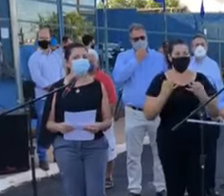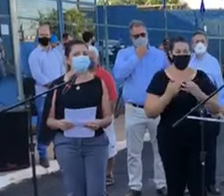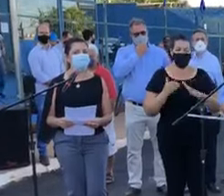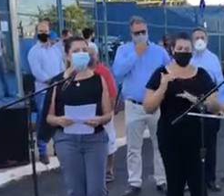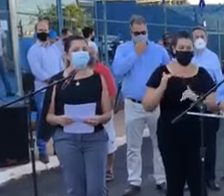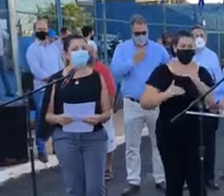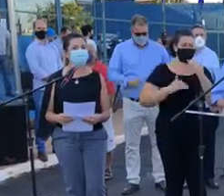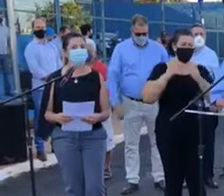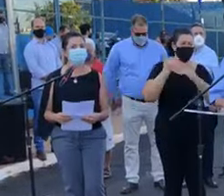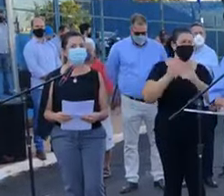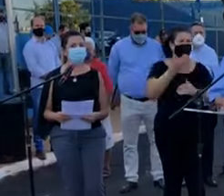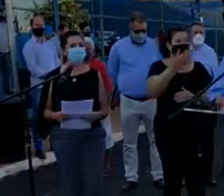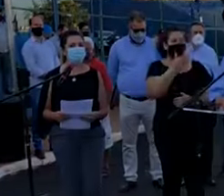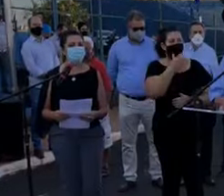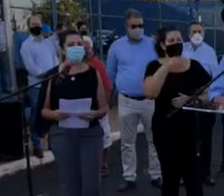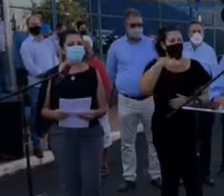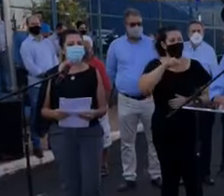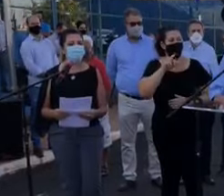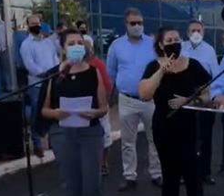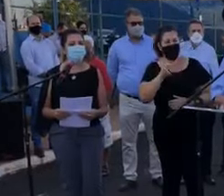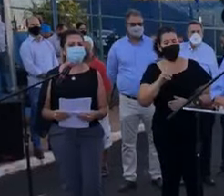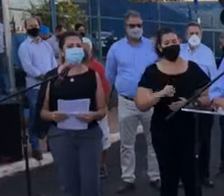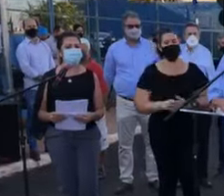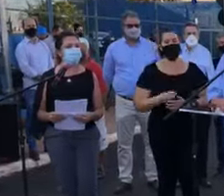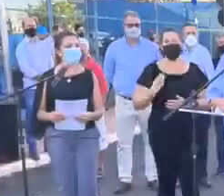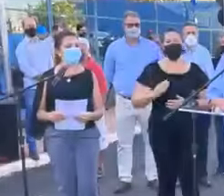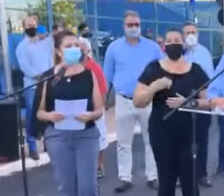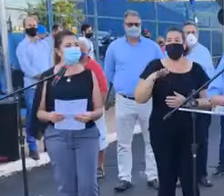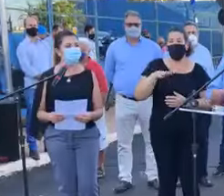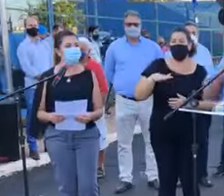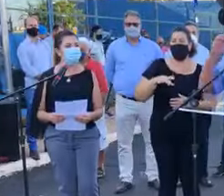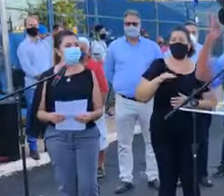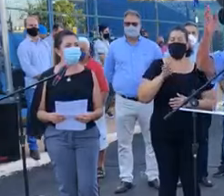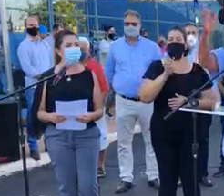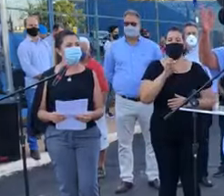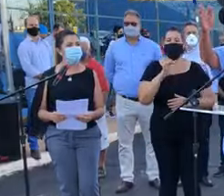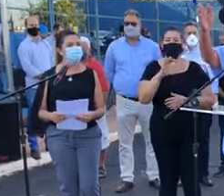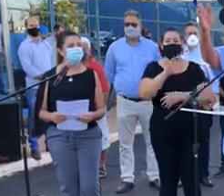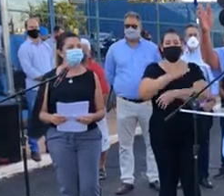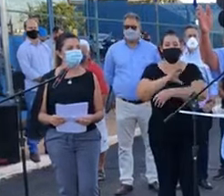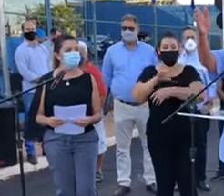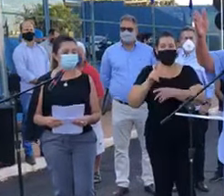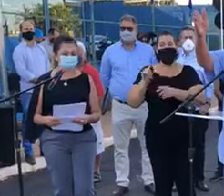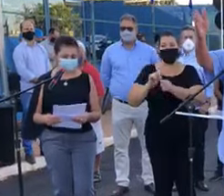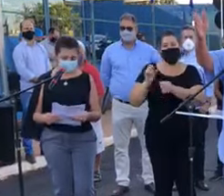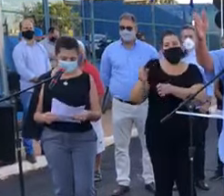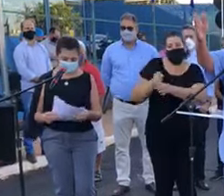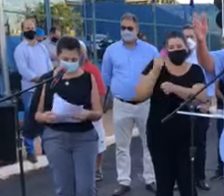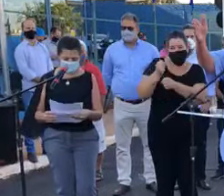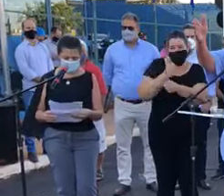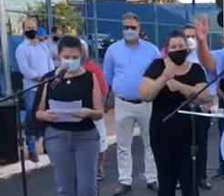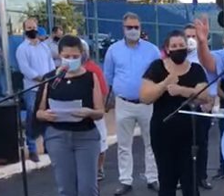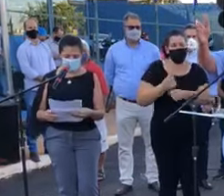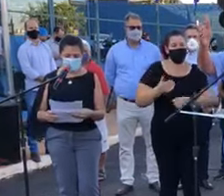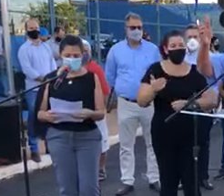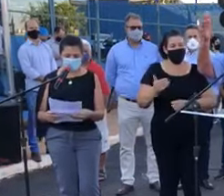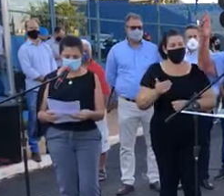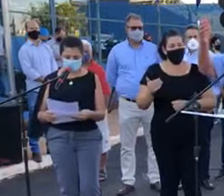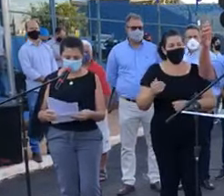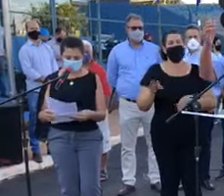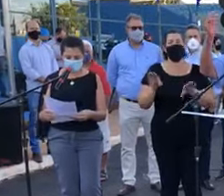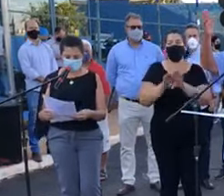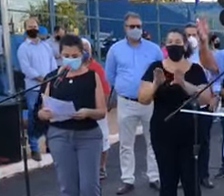empreendedora dá um mal aqui, a área do terminal Canaã, que vai ser construída agora,